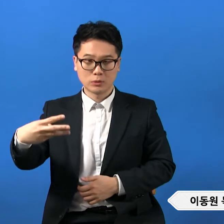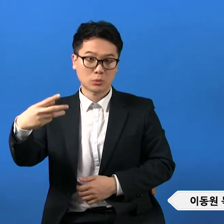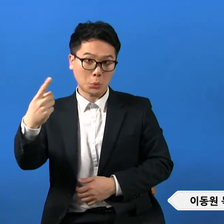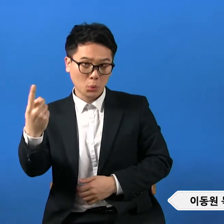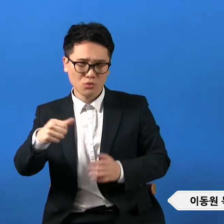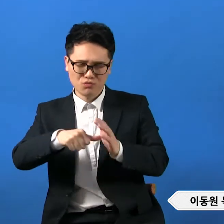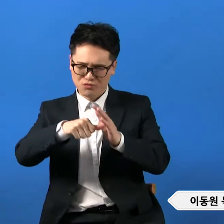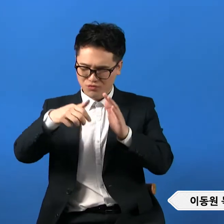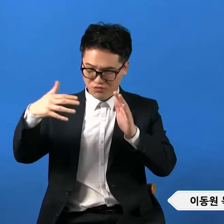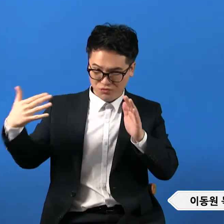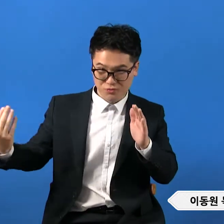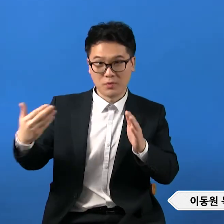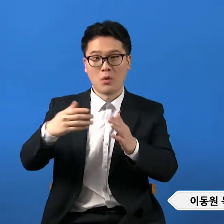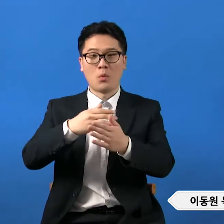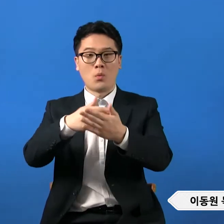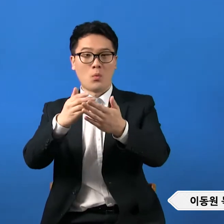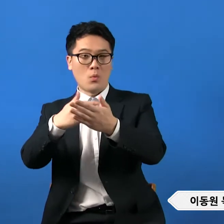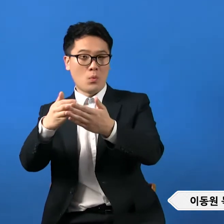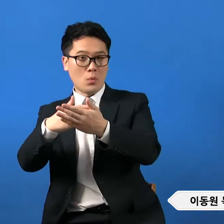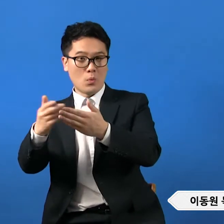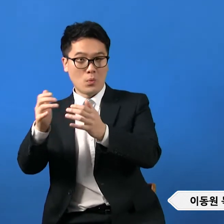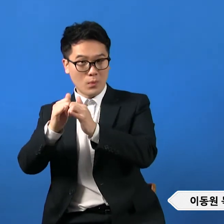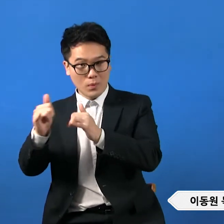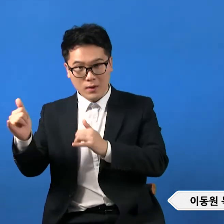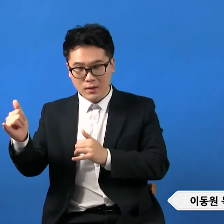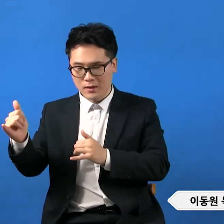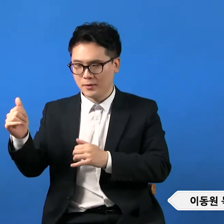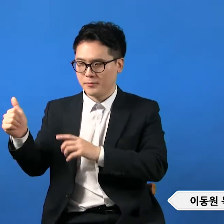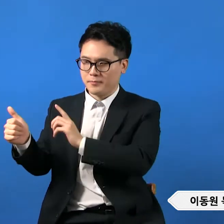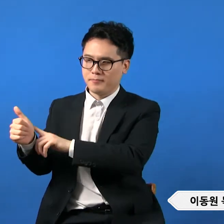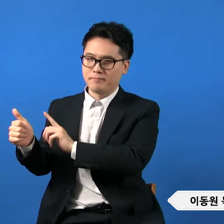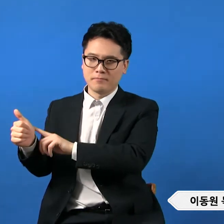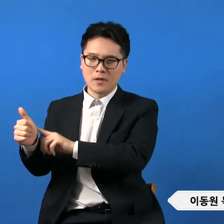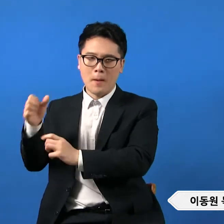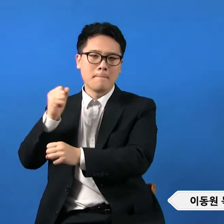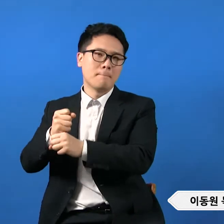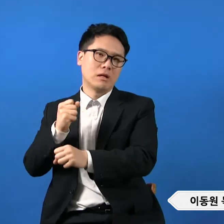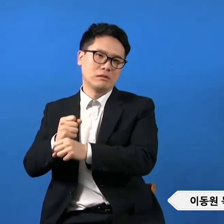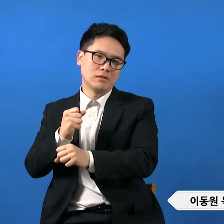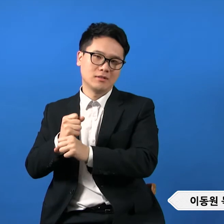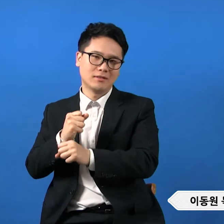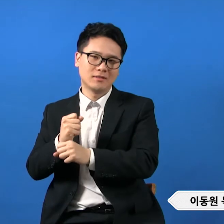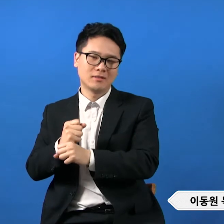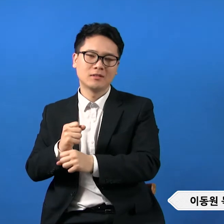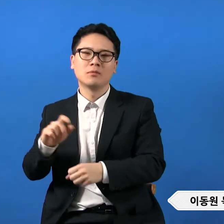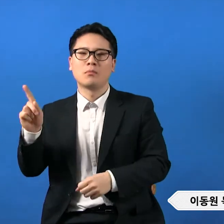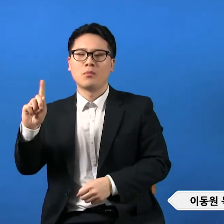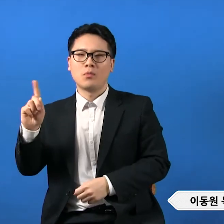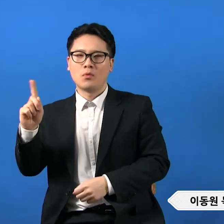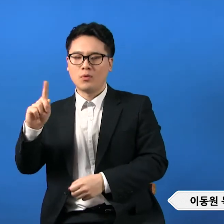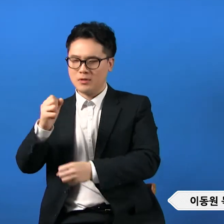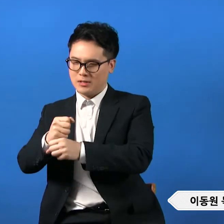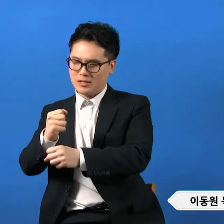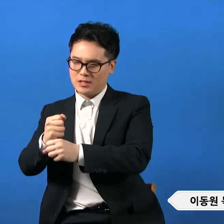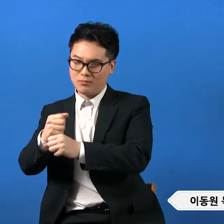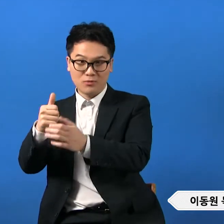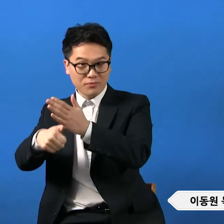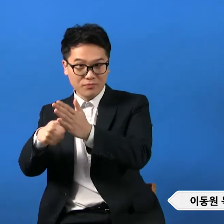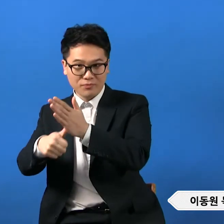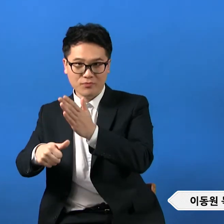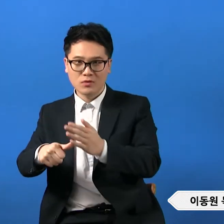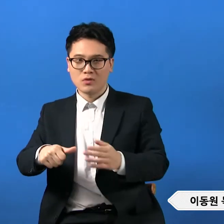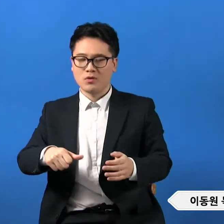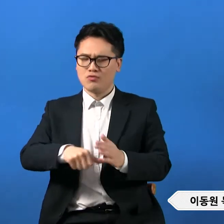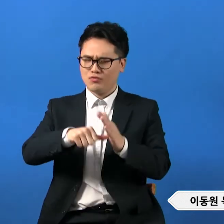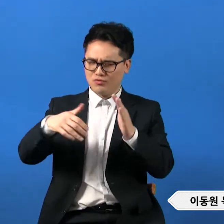미켈란젤로는 많은 작품을 만들었습니다만은 꼭 이 한 작품에만 자기의 사인을 남겼습니다. 유명한